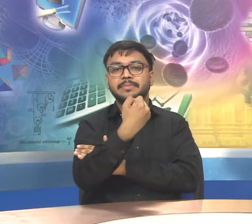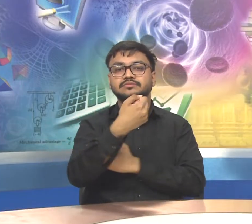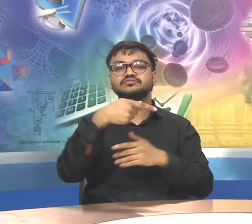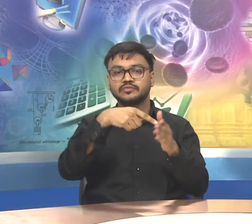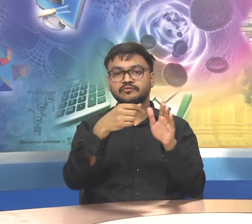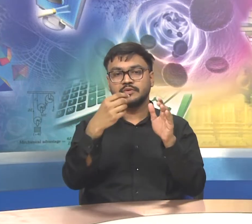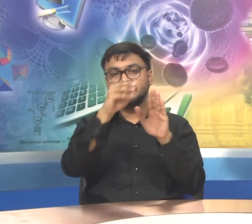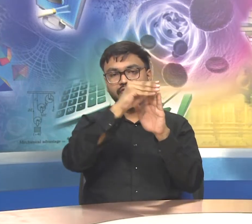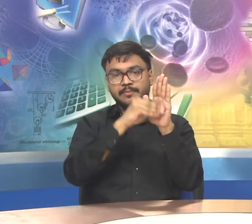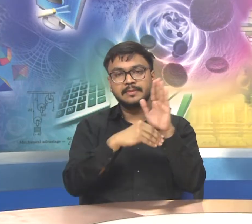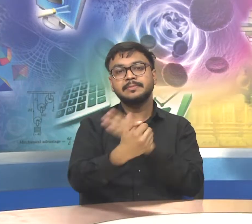writs.